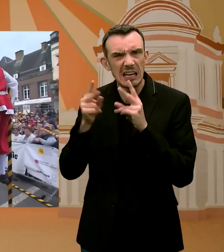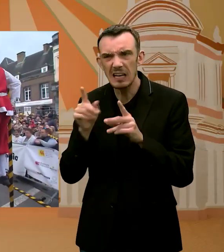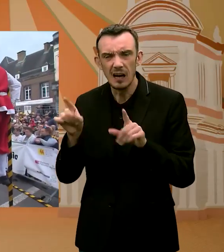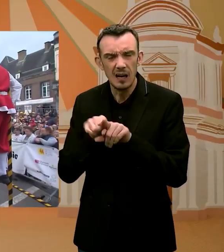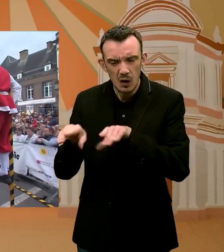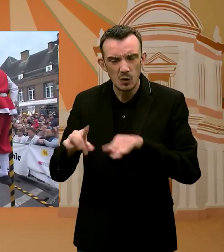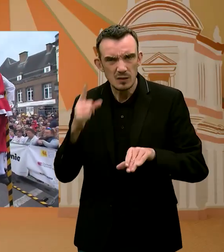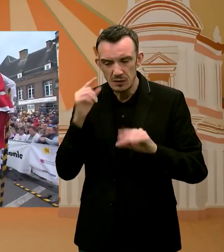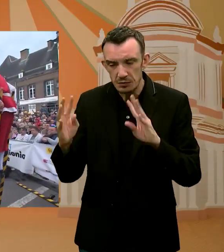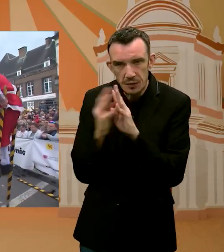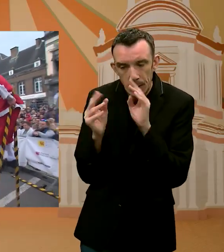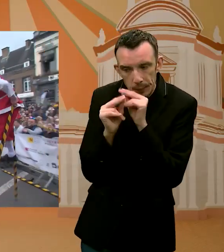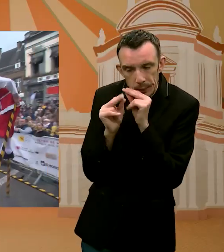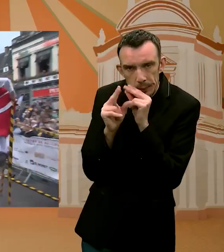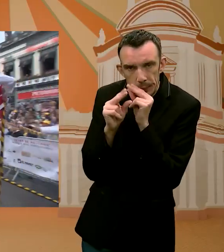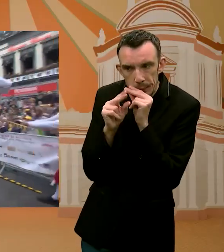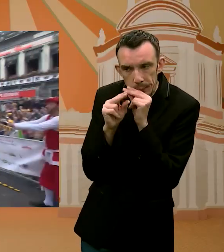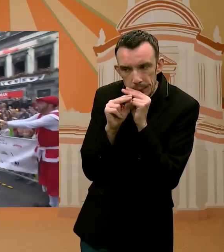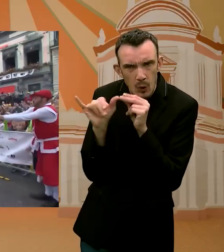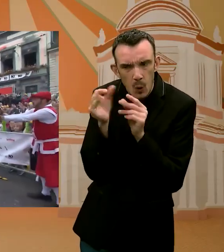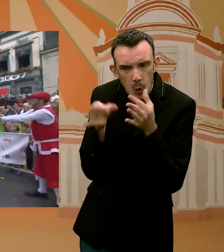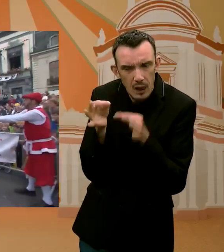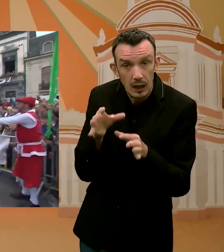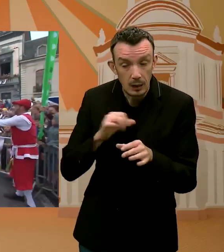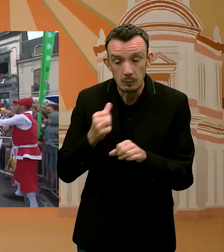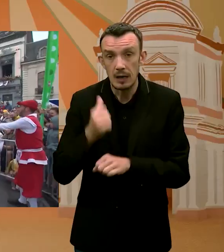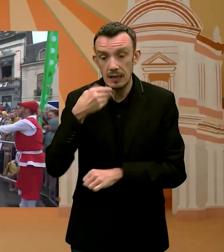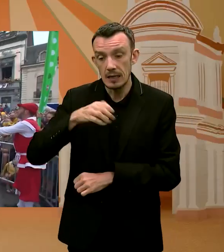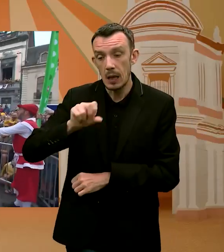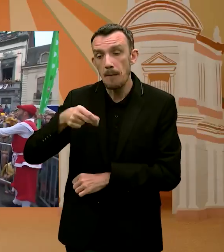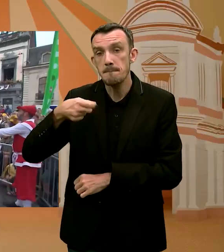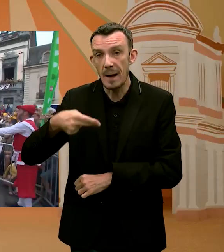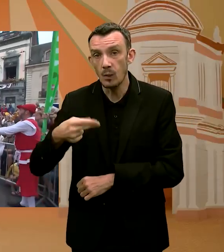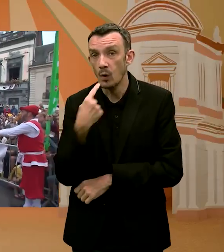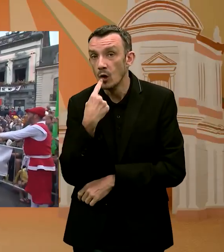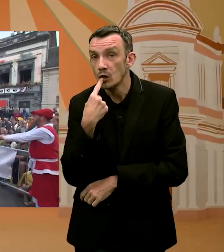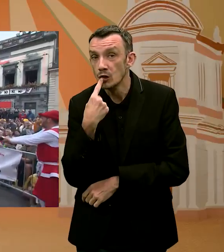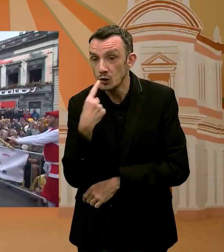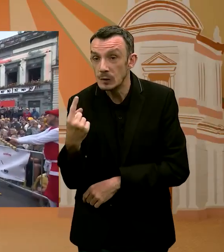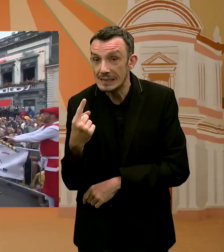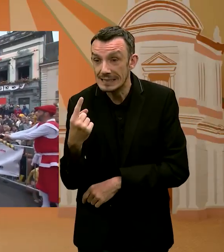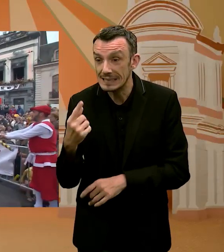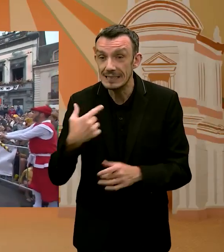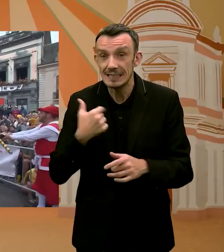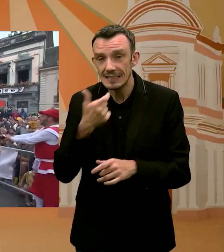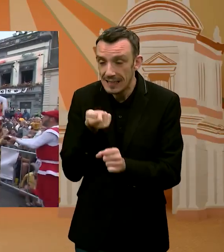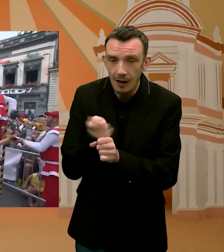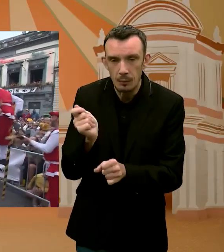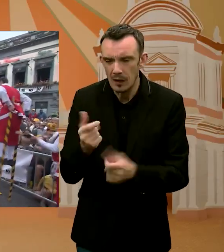Bien entendu. Et on se dit quoi, Alice? Alors moi, hier à Manon, j'arrêtais pas de lui dire « Je suis vieille, laisse-la moi, tombe !» Ça